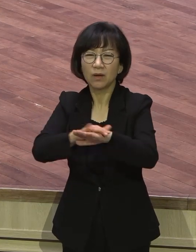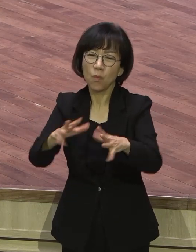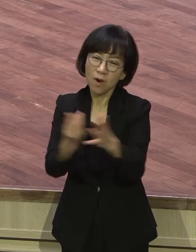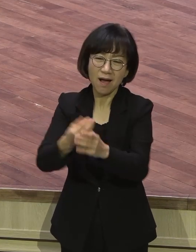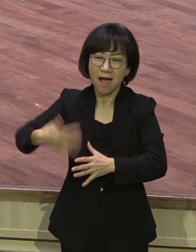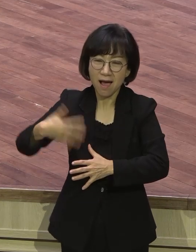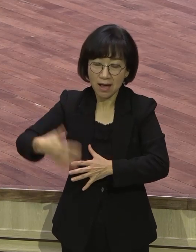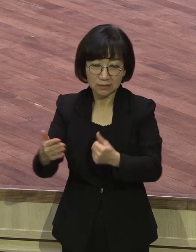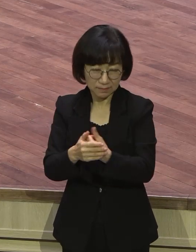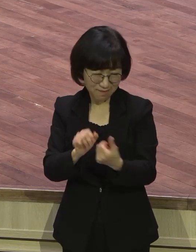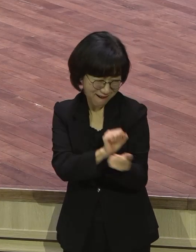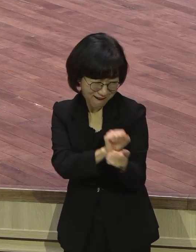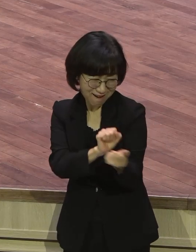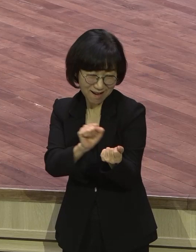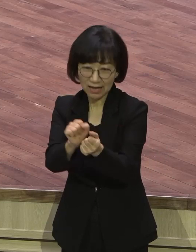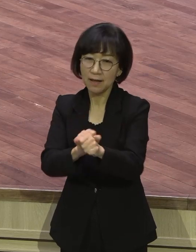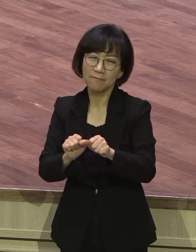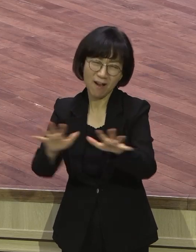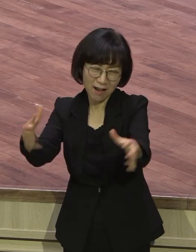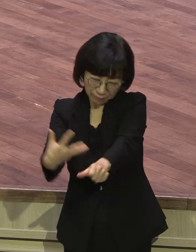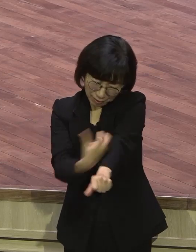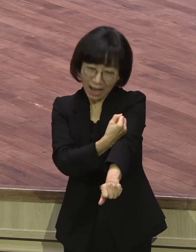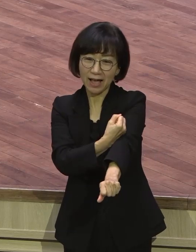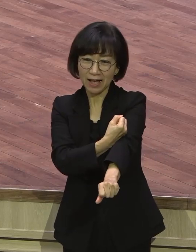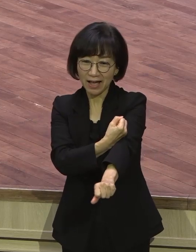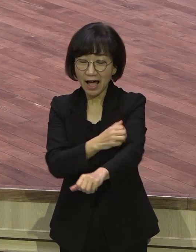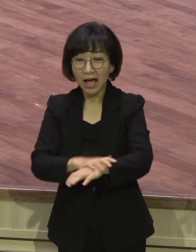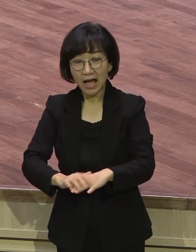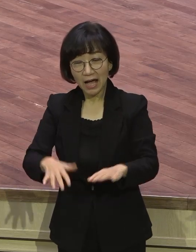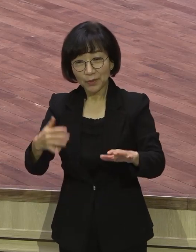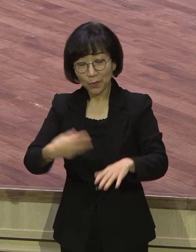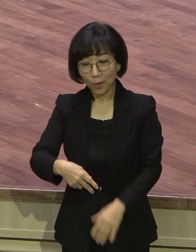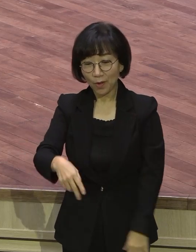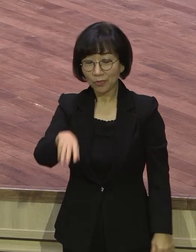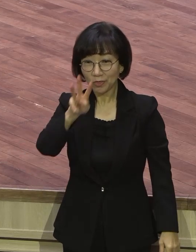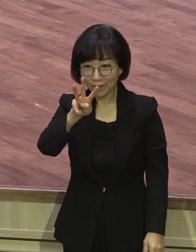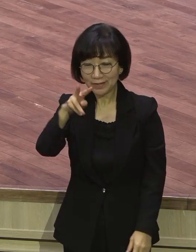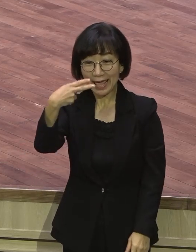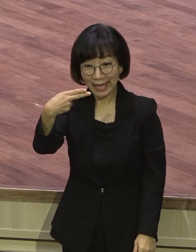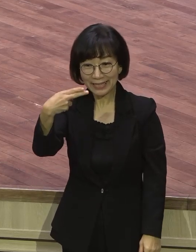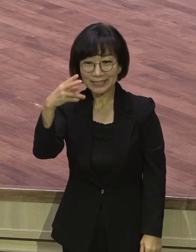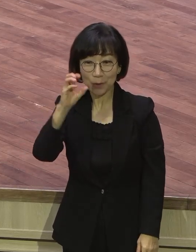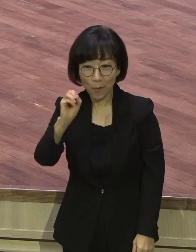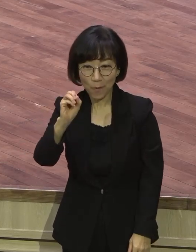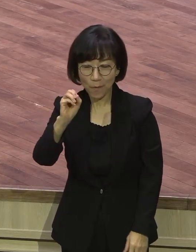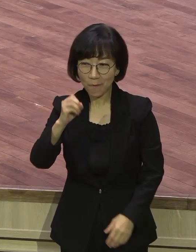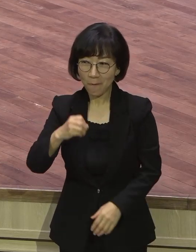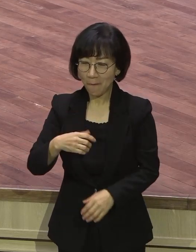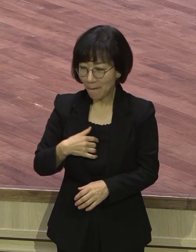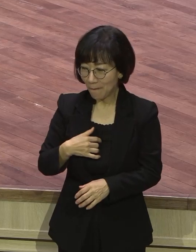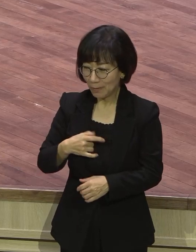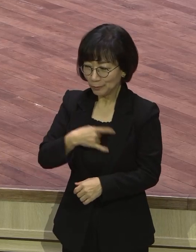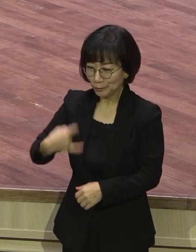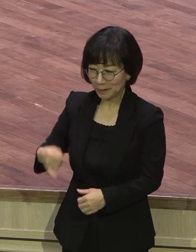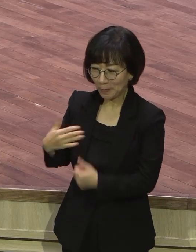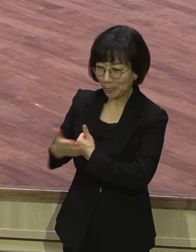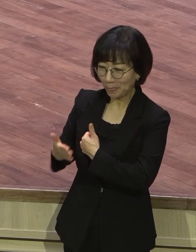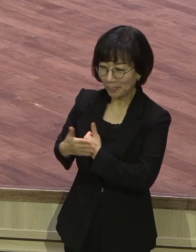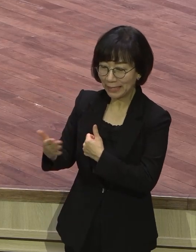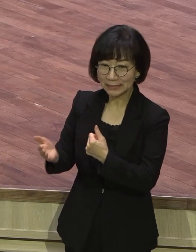커졌고 WHO의 사무총장은 자신을 밀어준 중국 눈치만 보다가 전